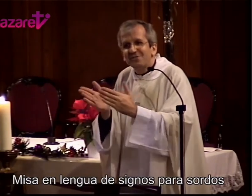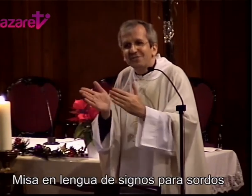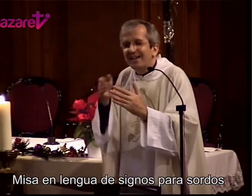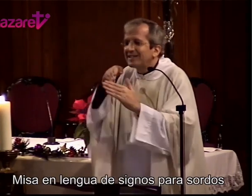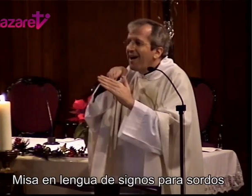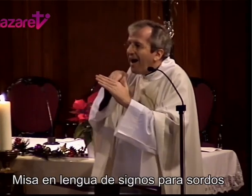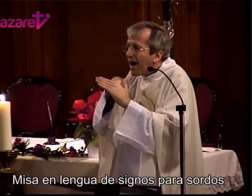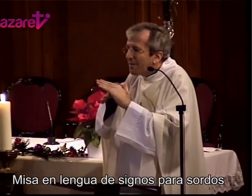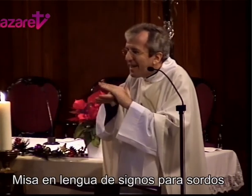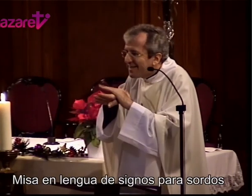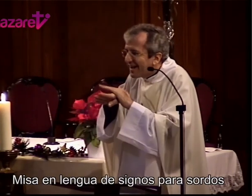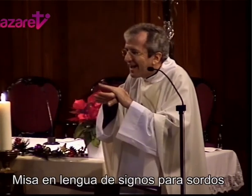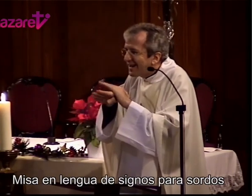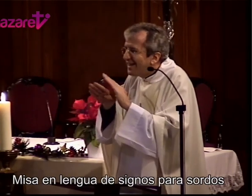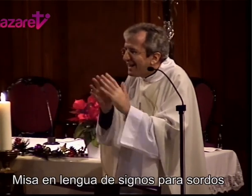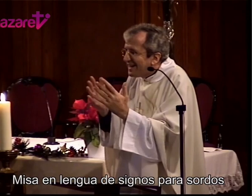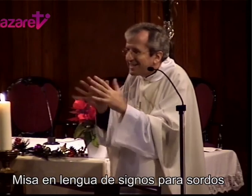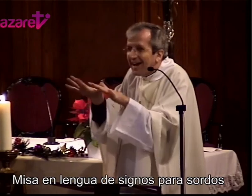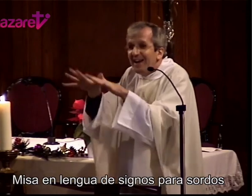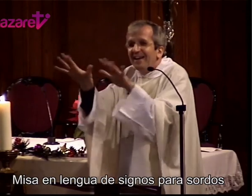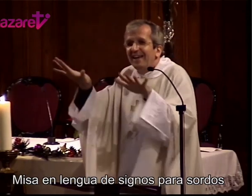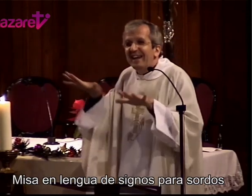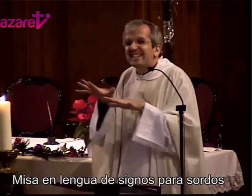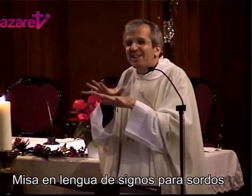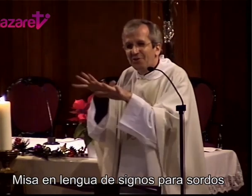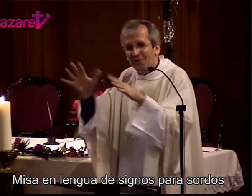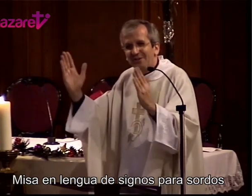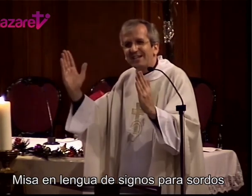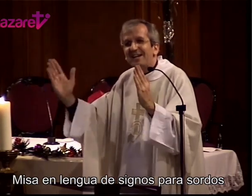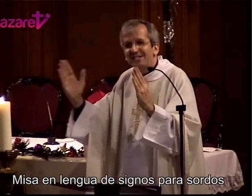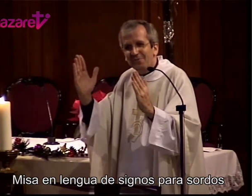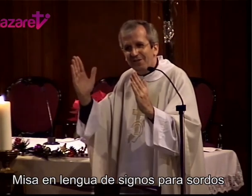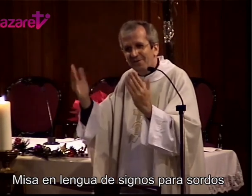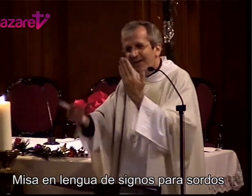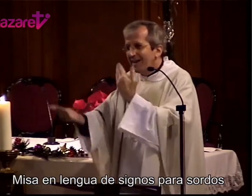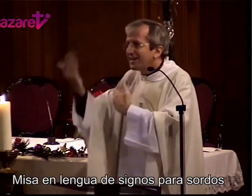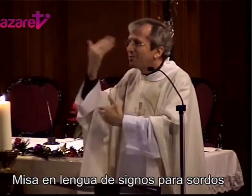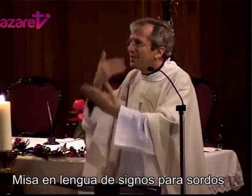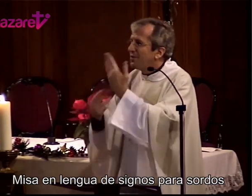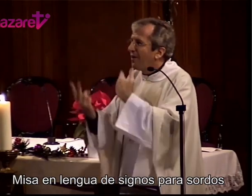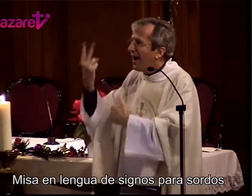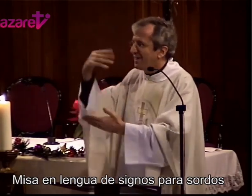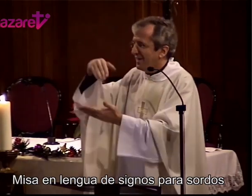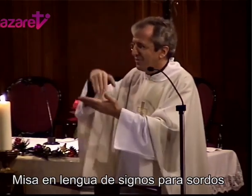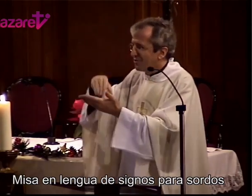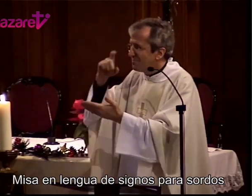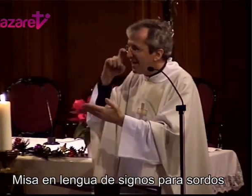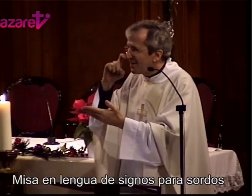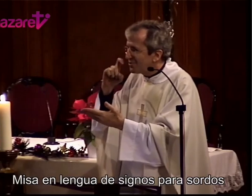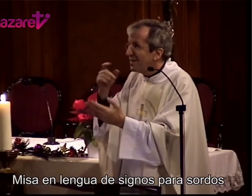días a entrar en esa, en ese entorno, en esa situación que sucedió hace 2000 años y